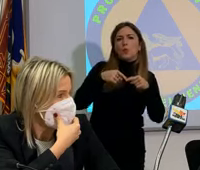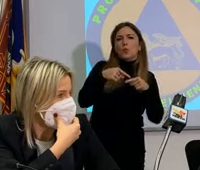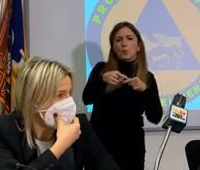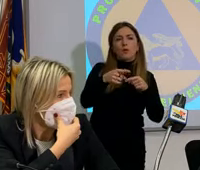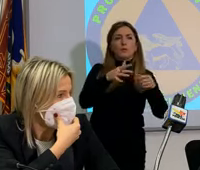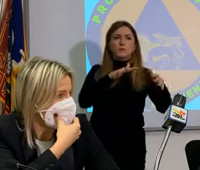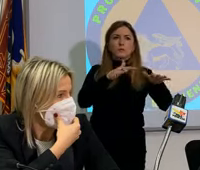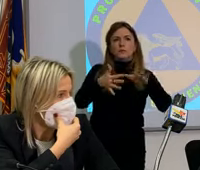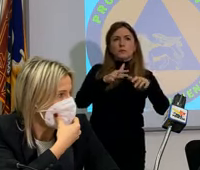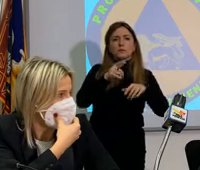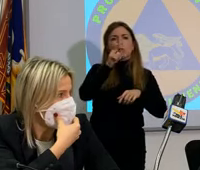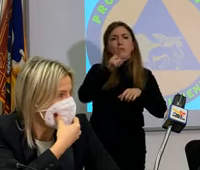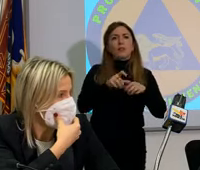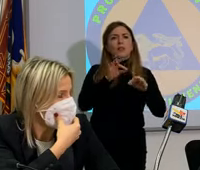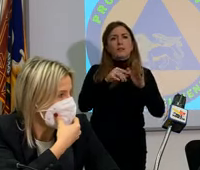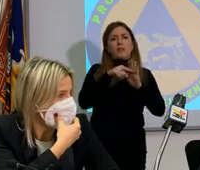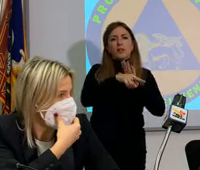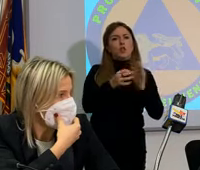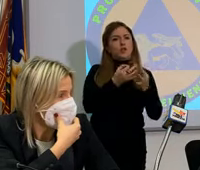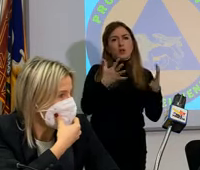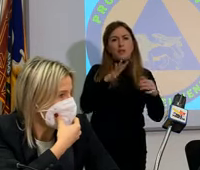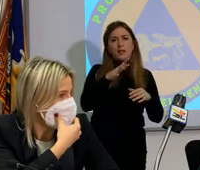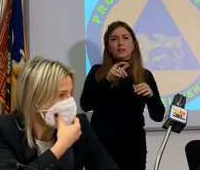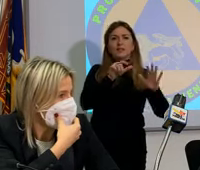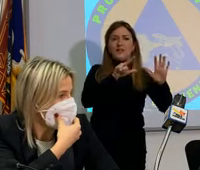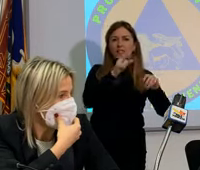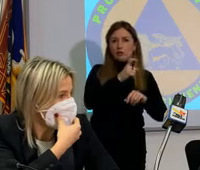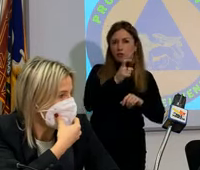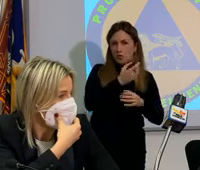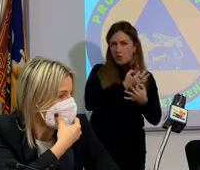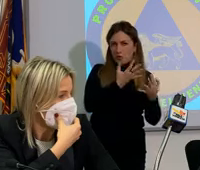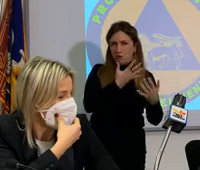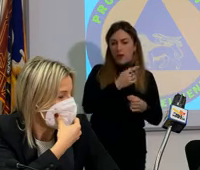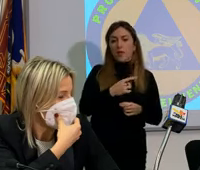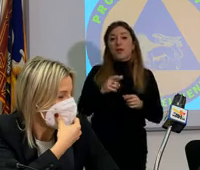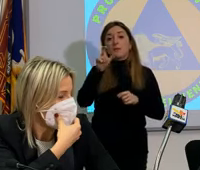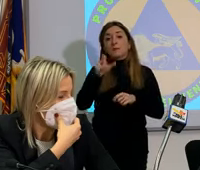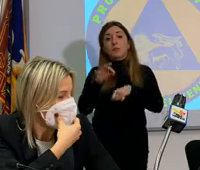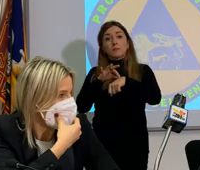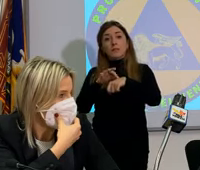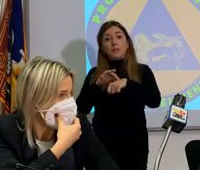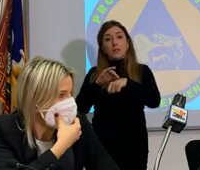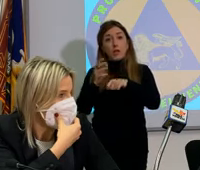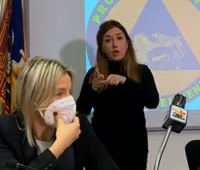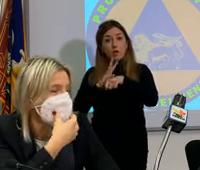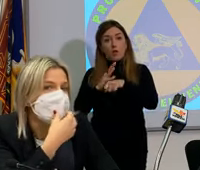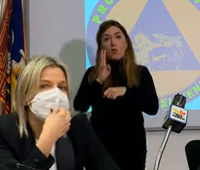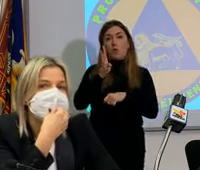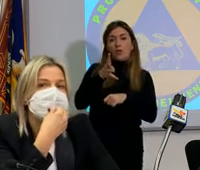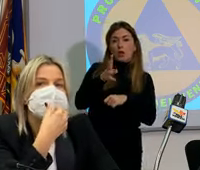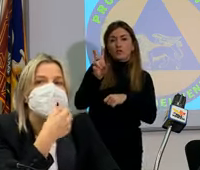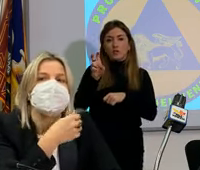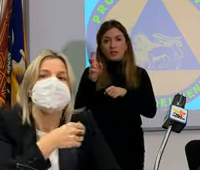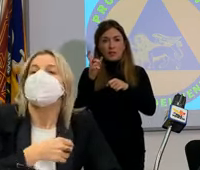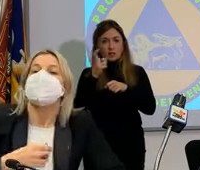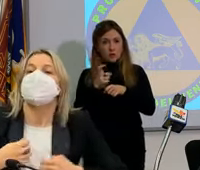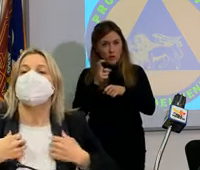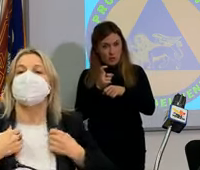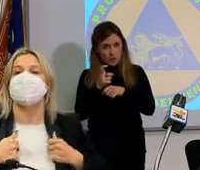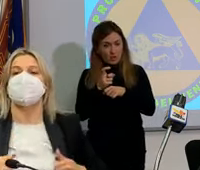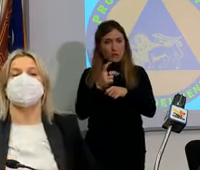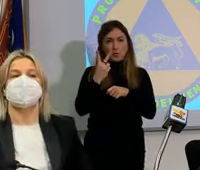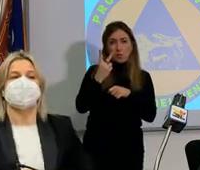di una terapia sia normale intorno ai 7 giorni per un paziente accordi siamo tra 14 e 20 giorni qui